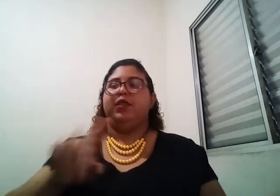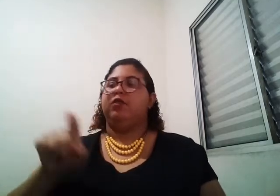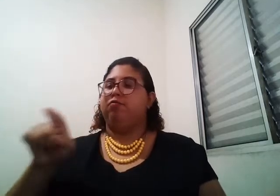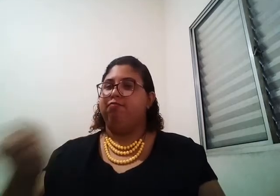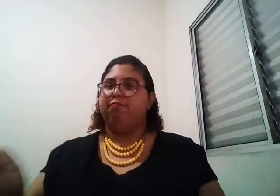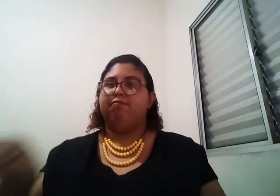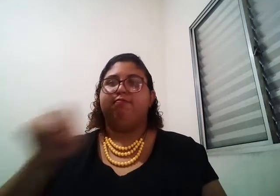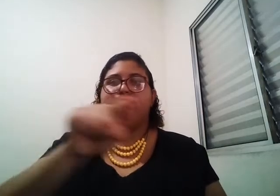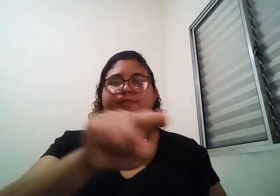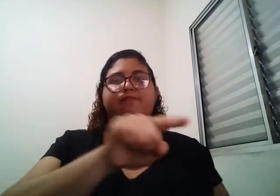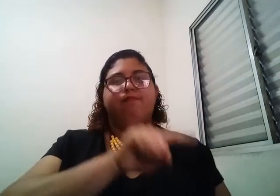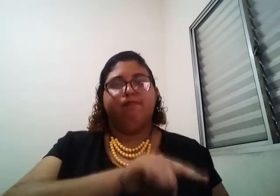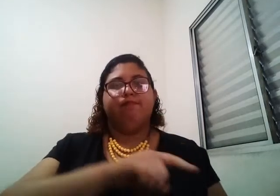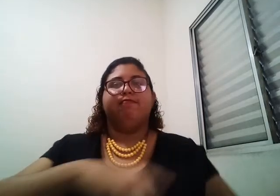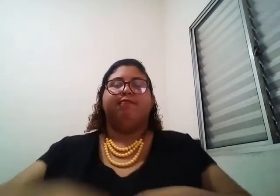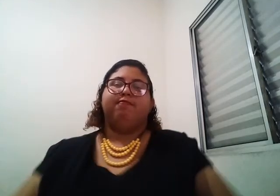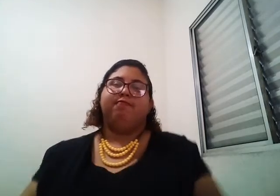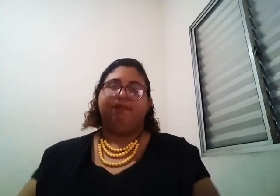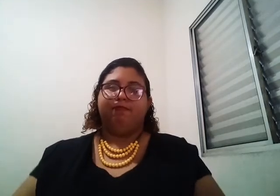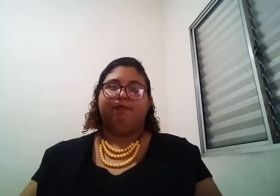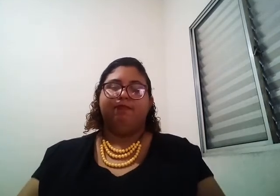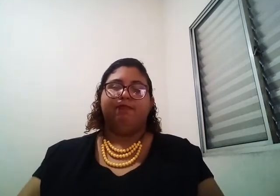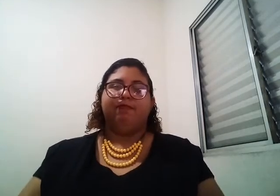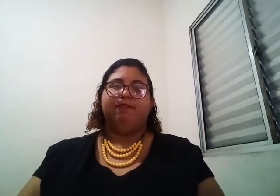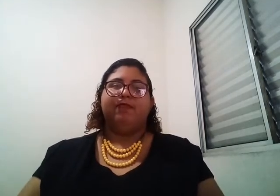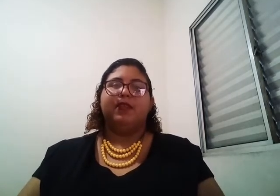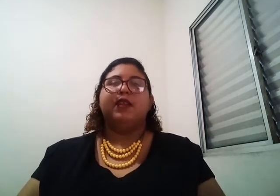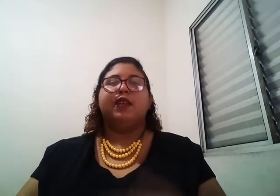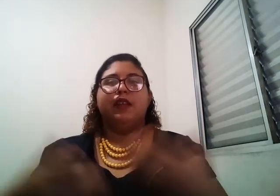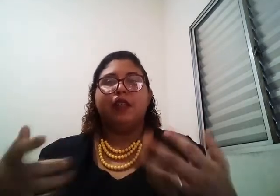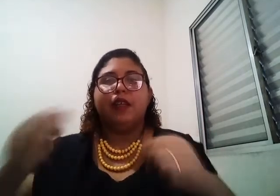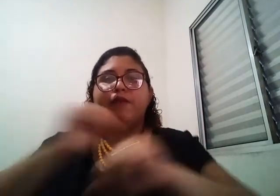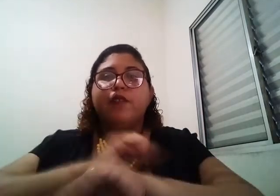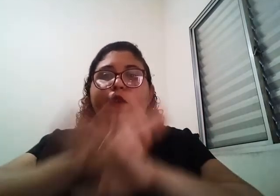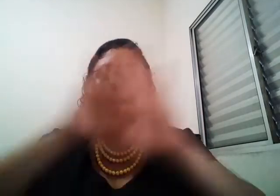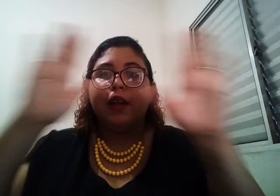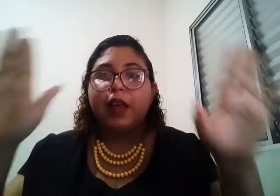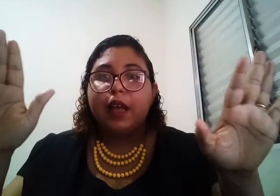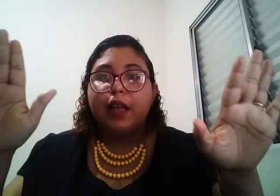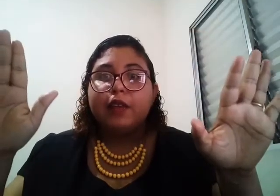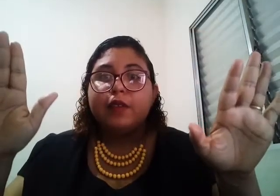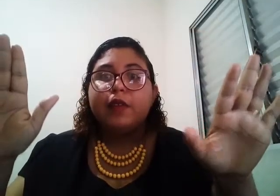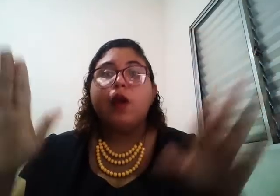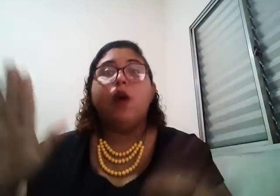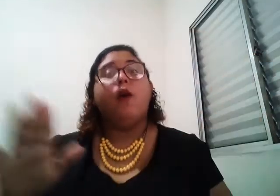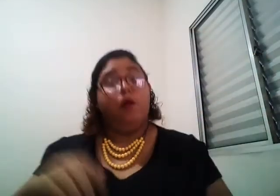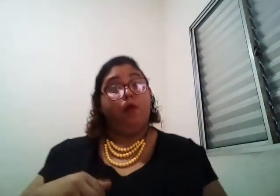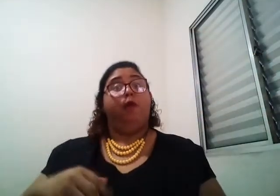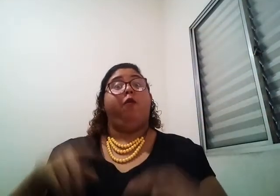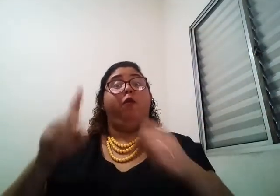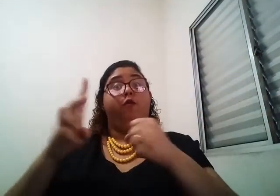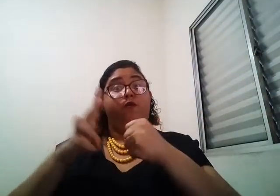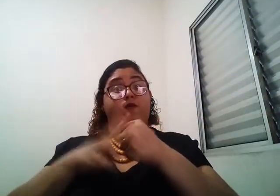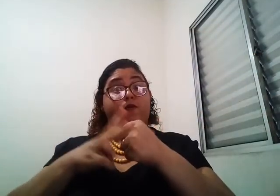entender? Vejam que o verbo com concordância, ele não precisa fazer uso do